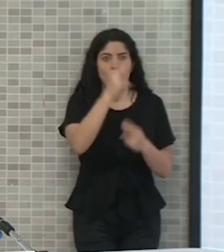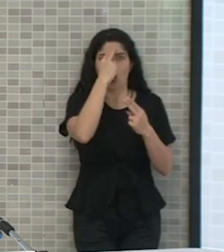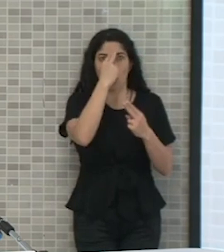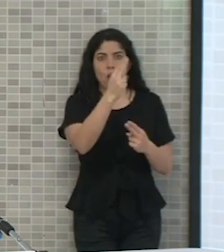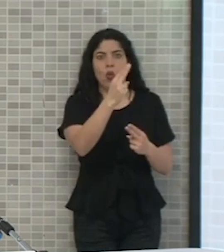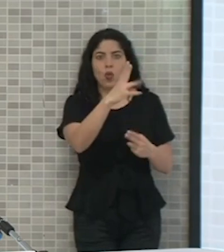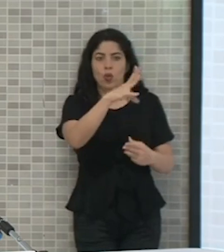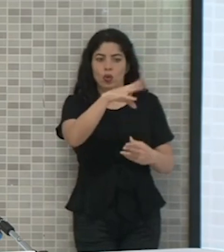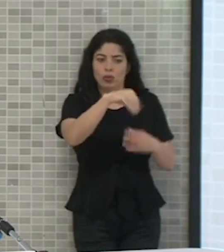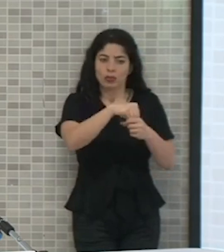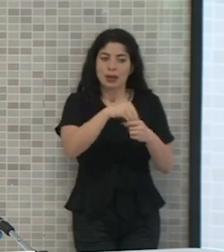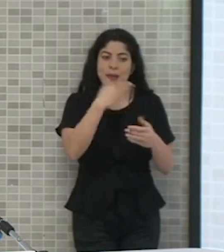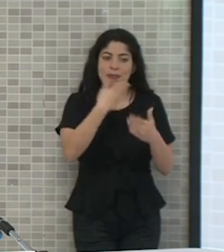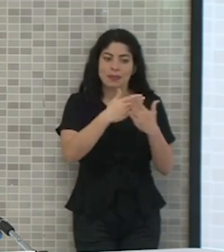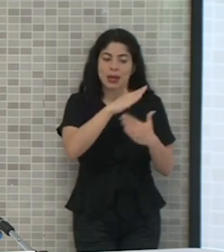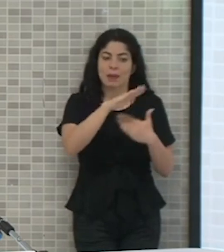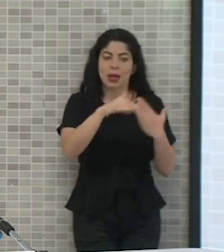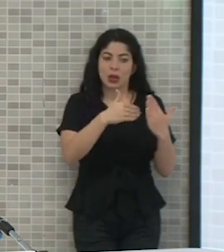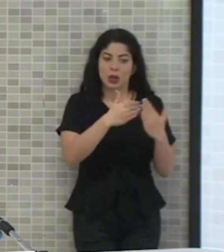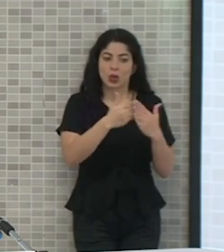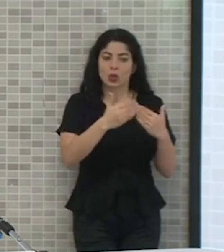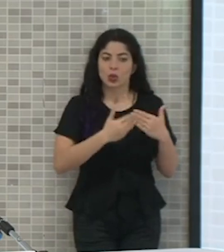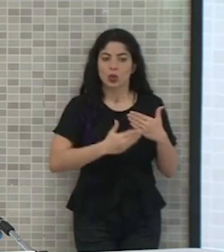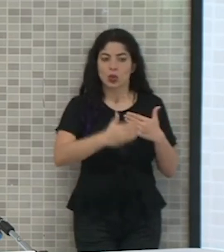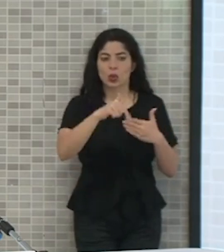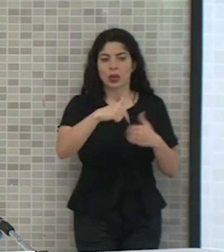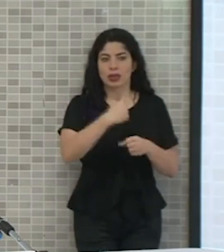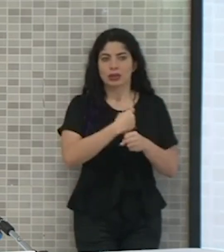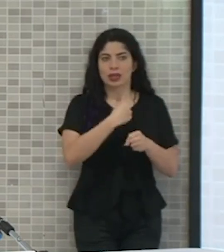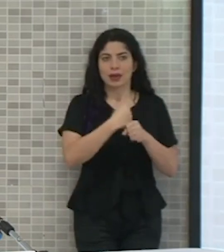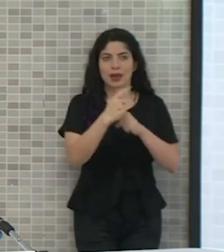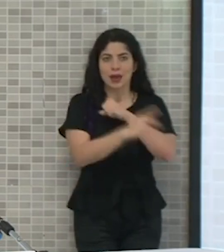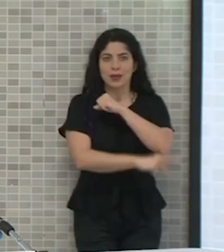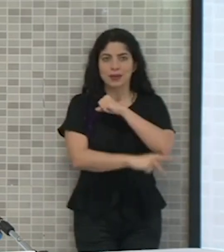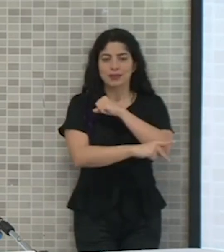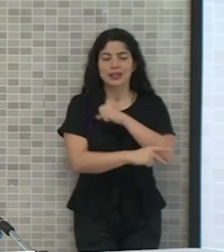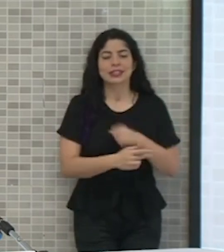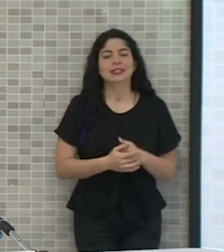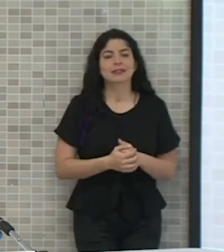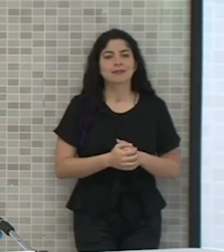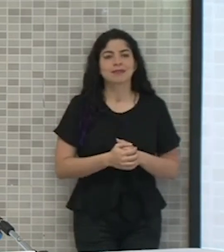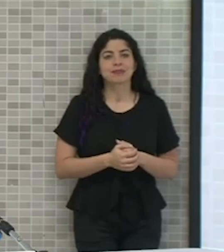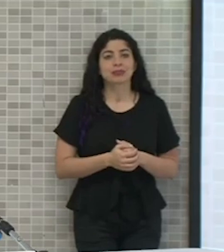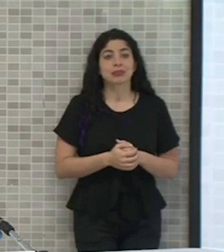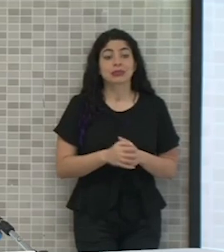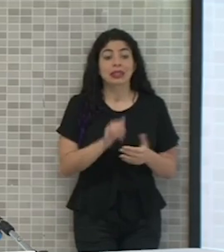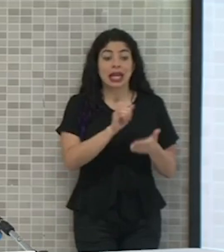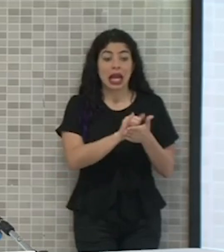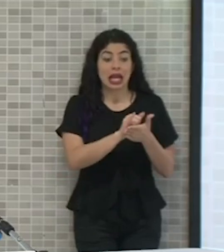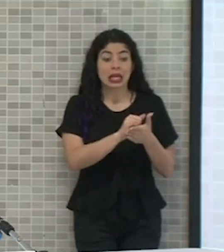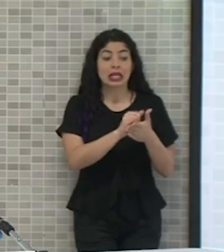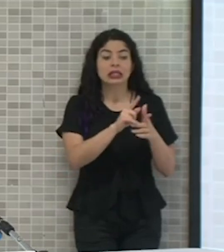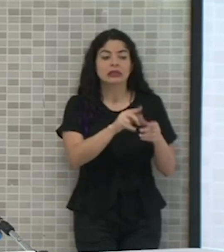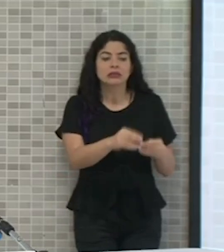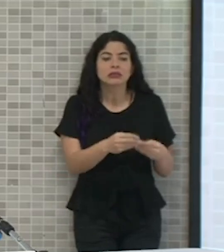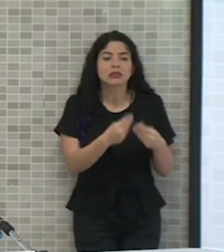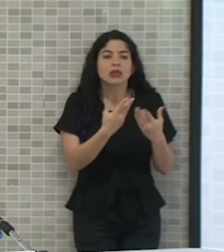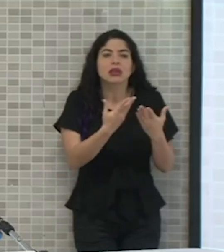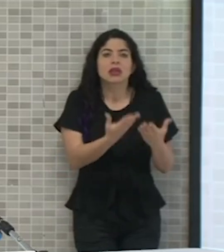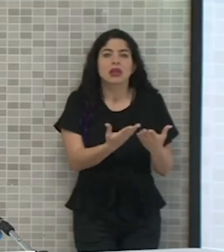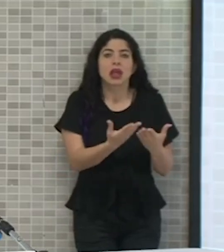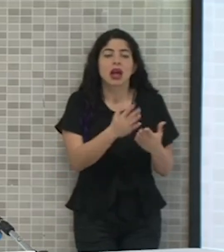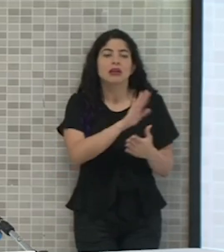durante esta jornada patria. Así haremos renacer